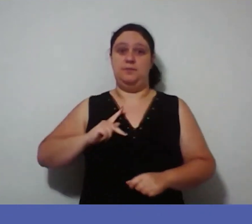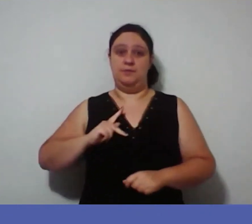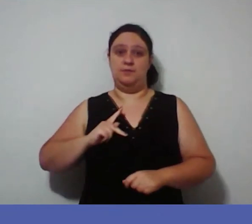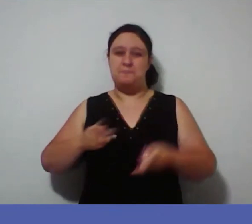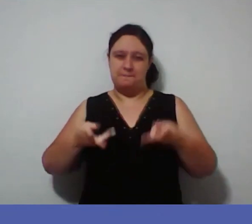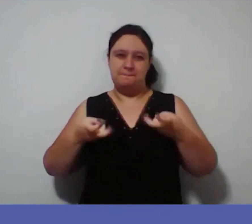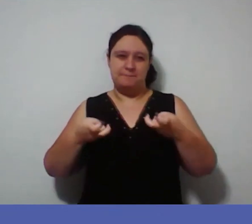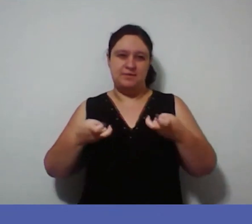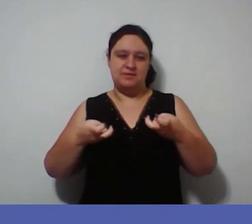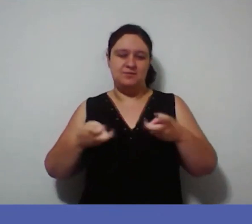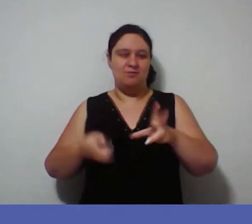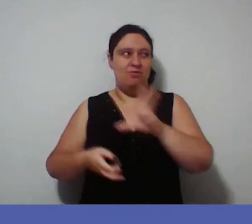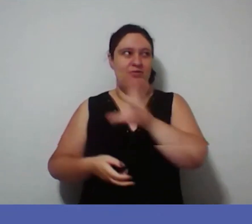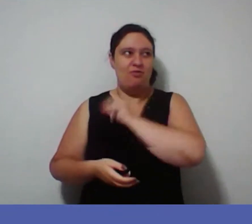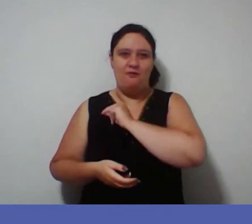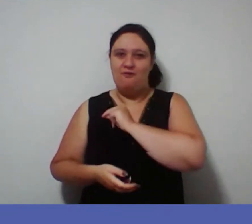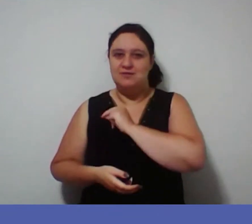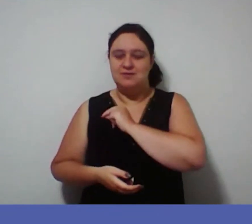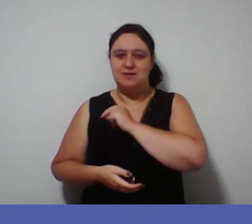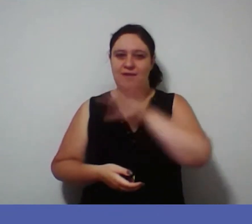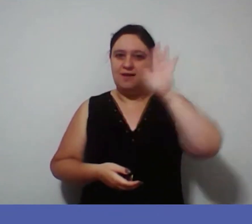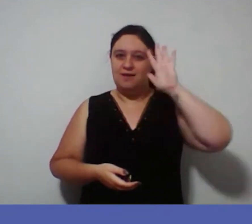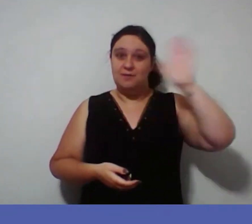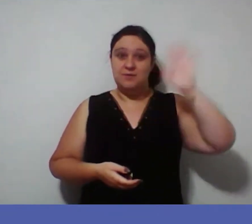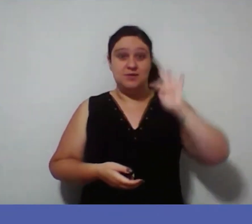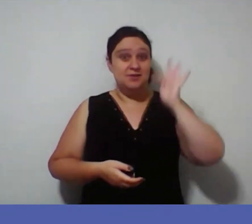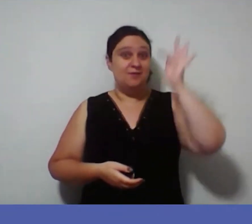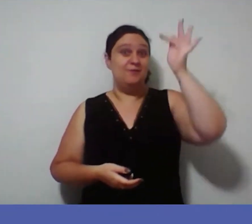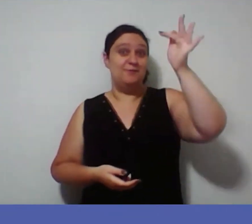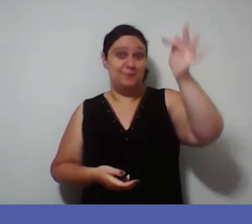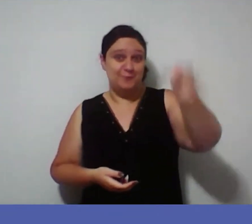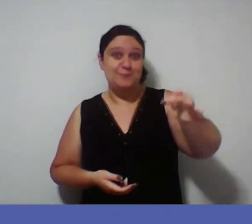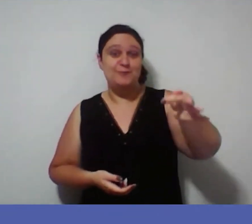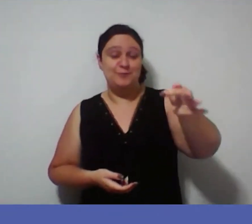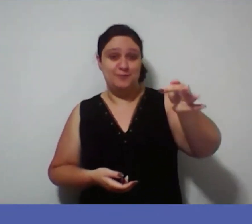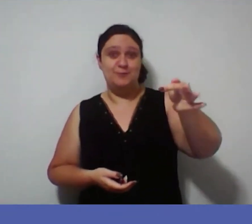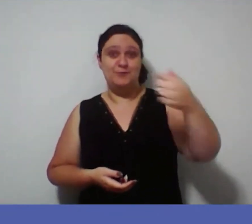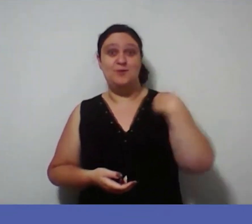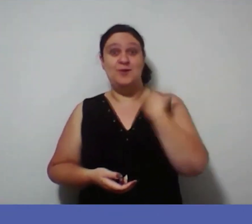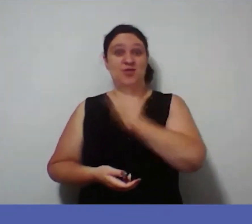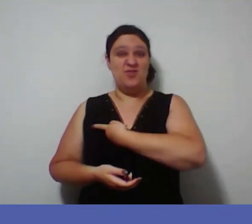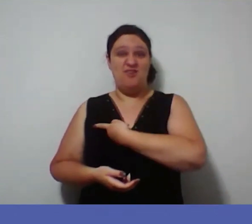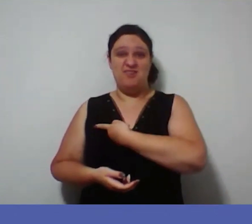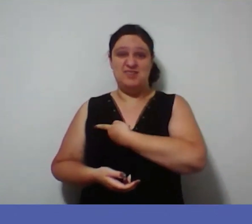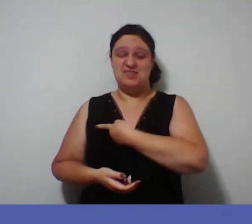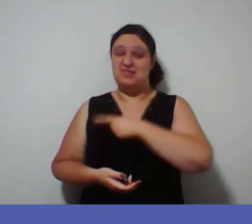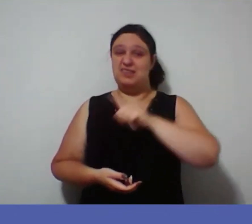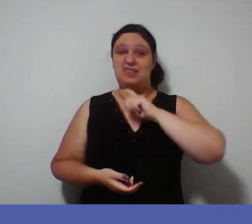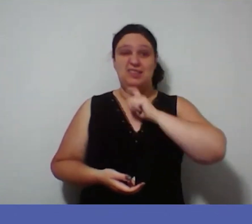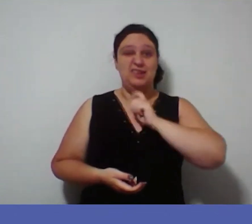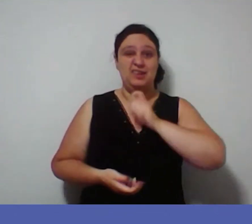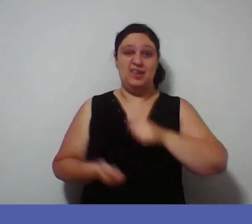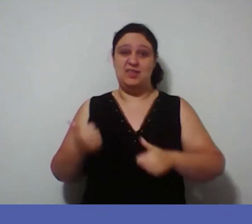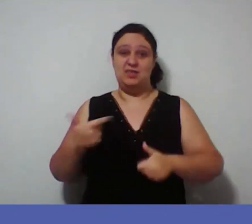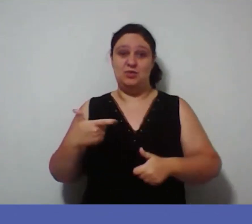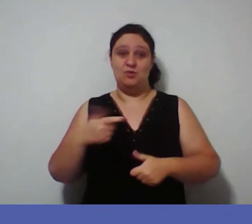Uau, já pensou, chegando aquele dia, nós somos todos Zé Ninguém perto dos 12 apóstolos?